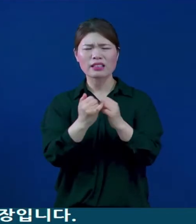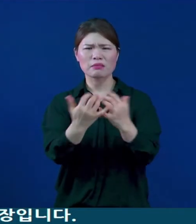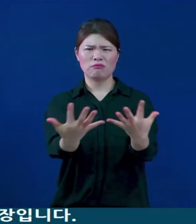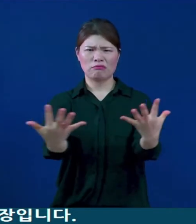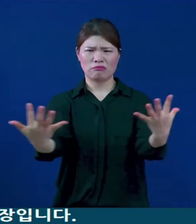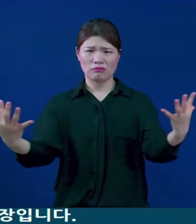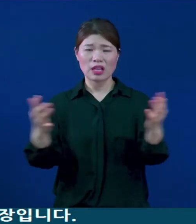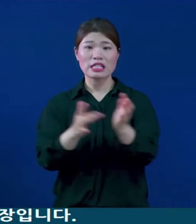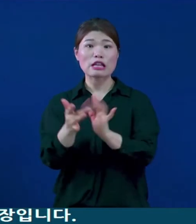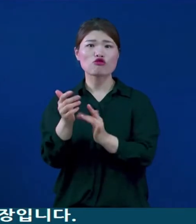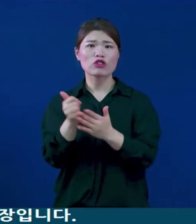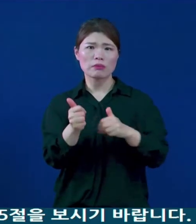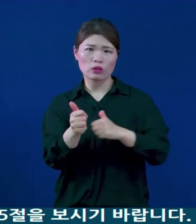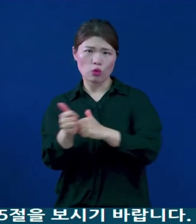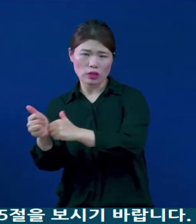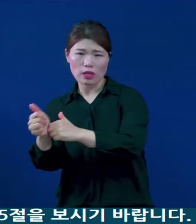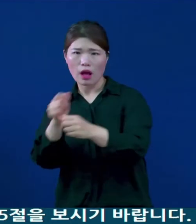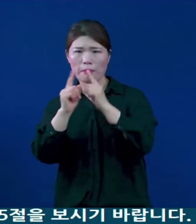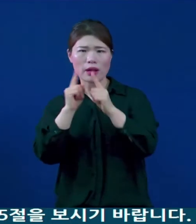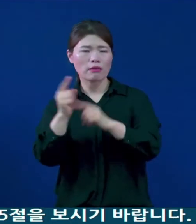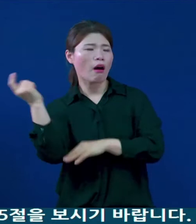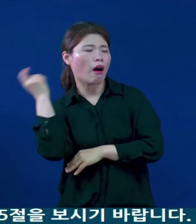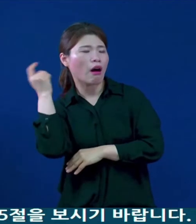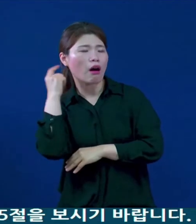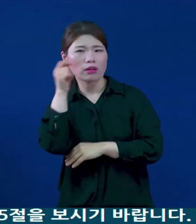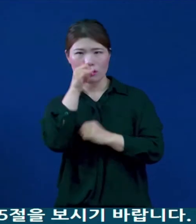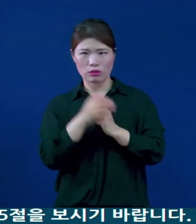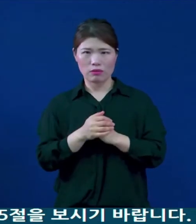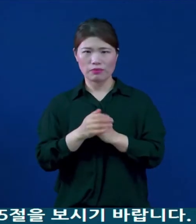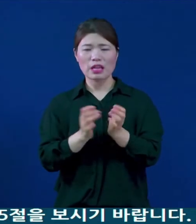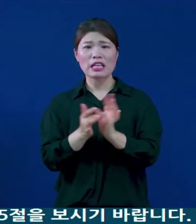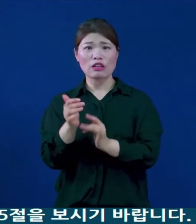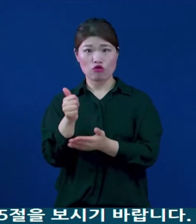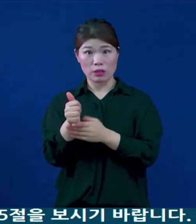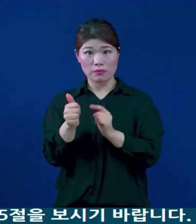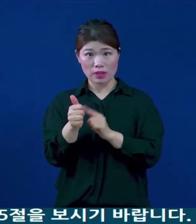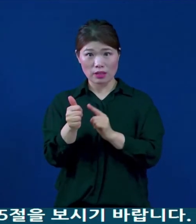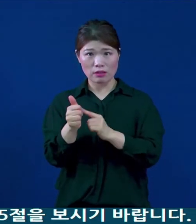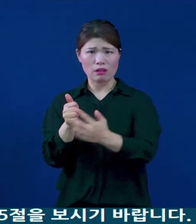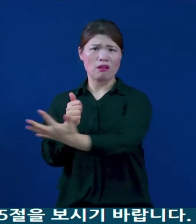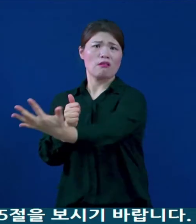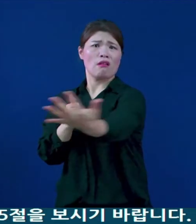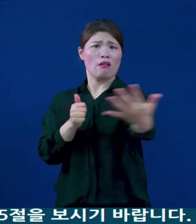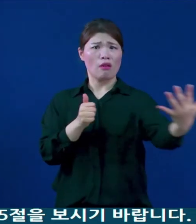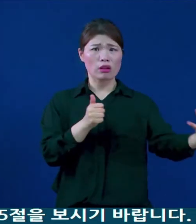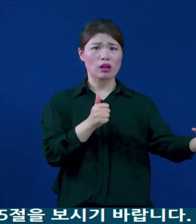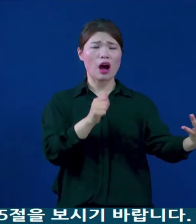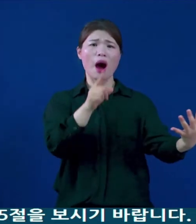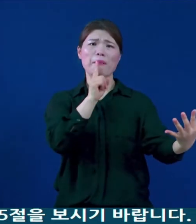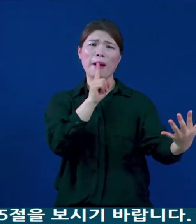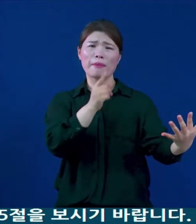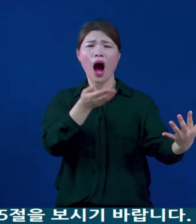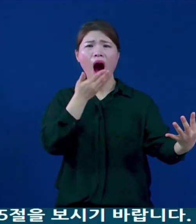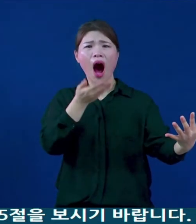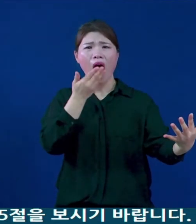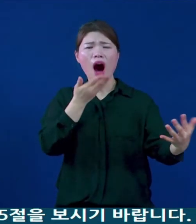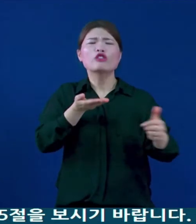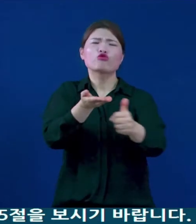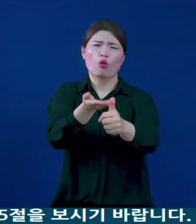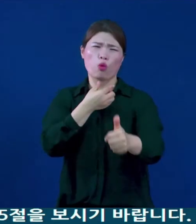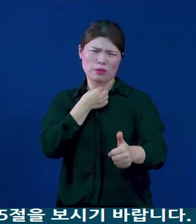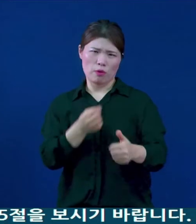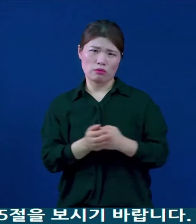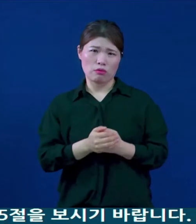예수님을 쫓아와서 말씀을 듣고 있었고 예수님은 이 무리들에게 한 끼 식사를 제공해 주고 싶었습니다.